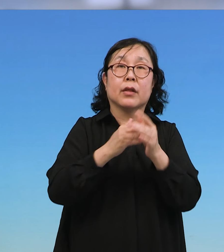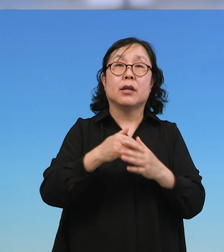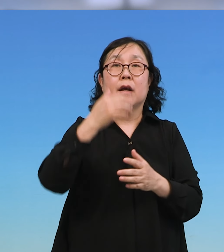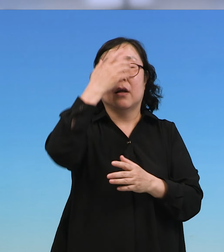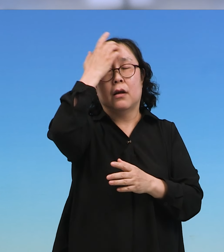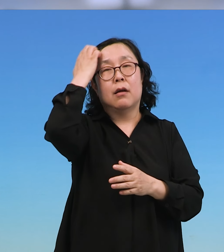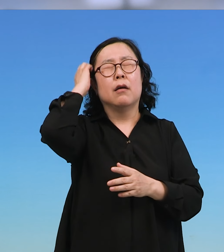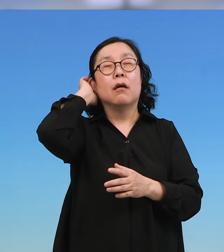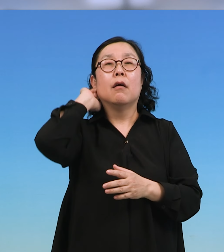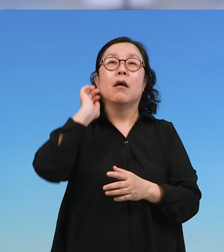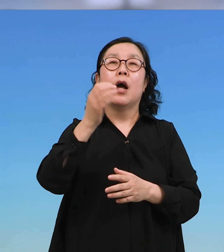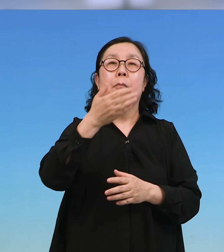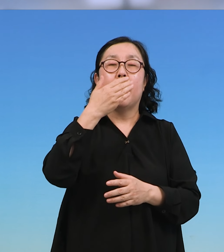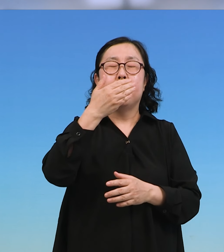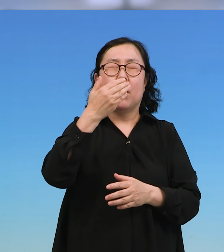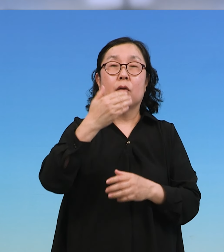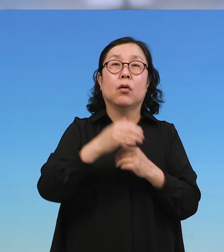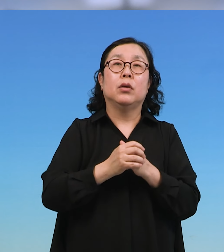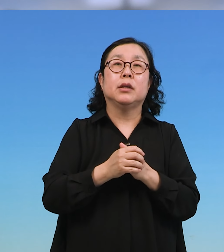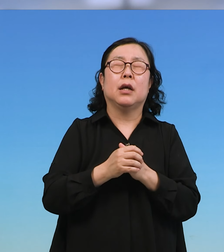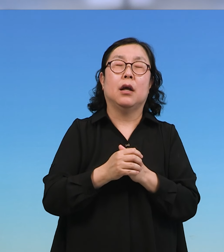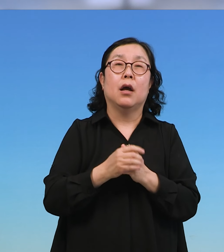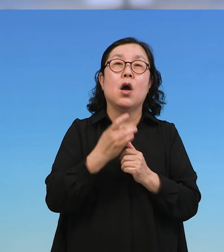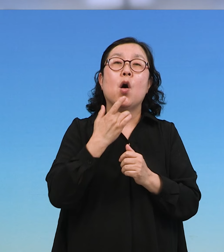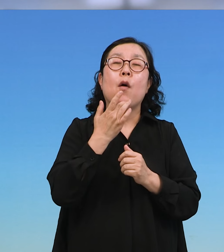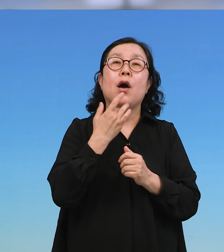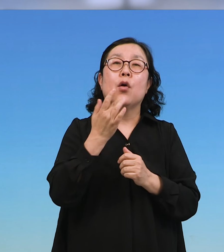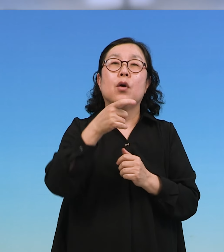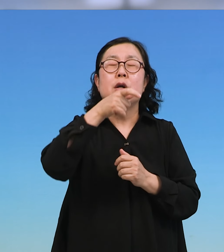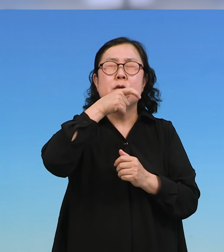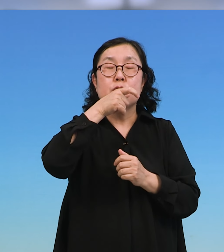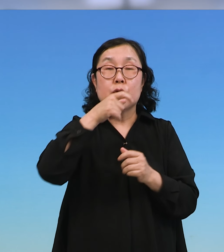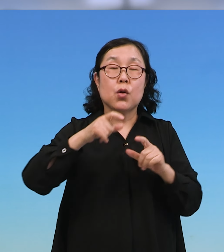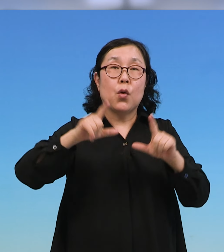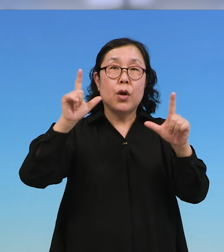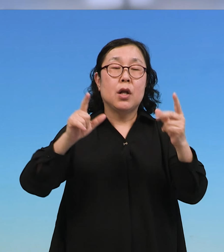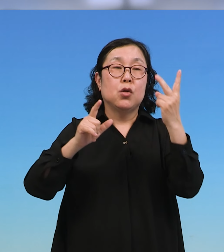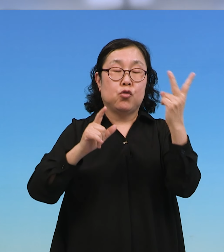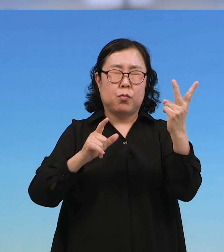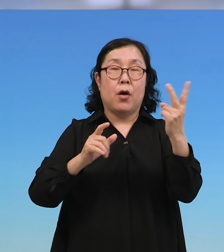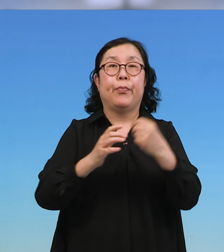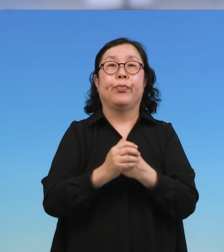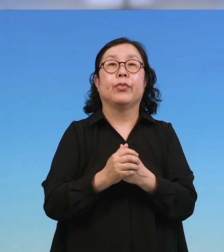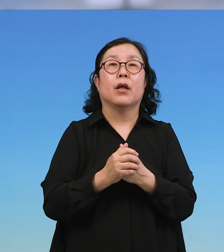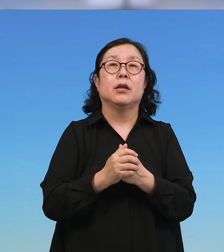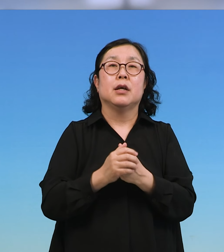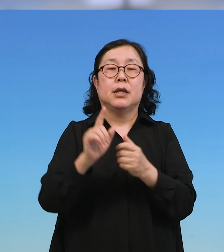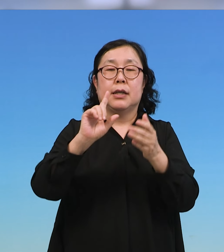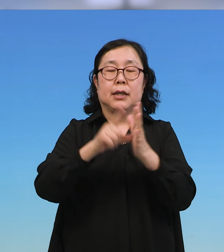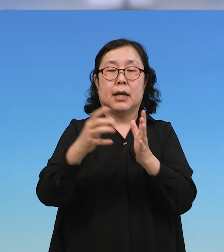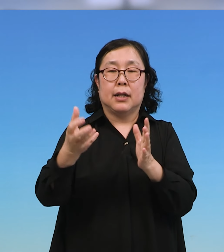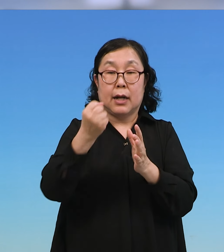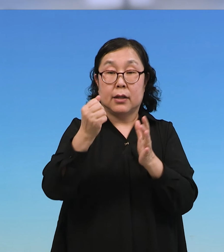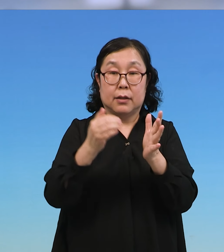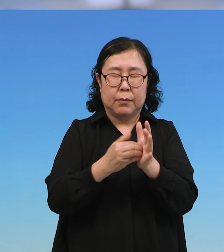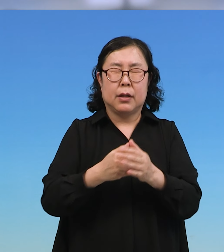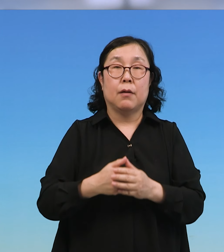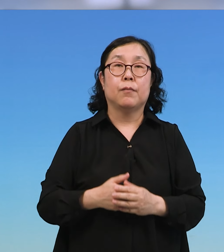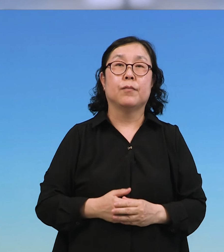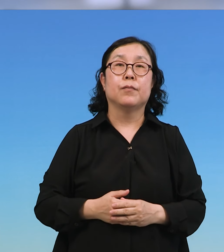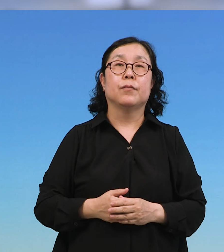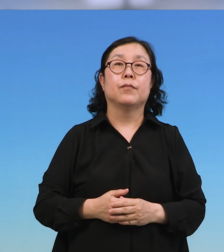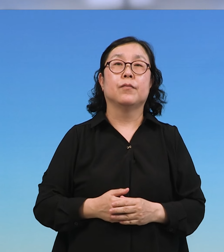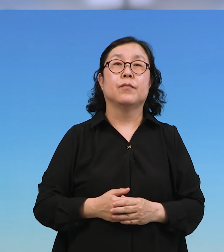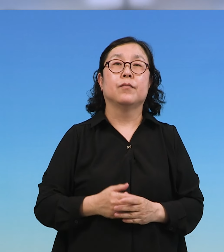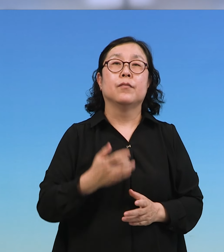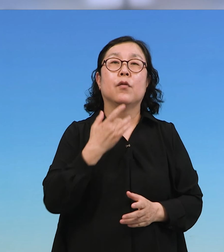뭐 밥이나 먹고 헤어지면 의미가 없으니까 화요일, 수요일 2번에 걸쳐서 이제 이 시간을 가졌는데요.